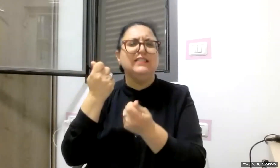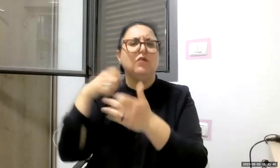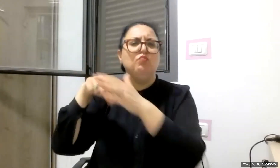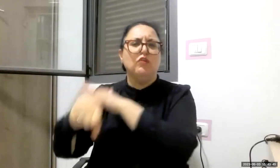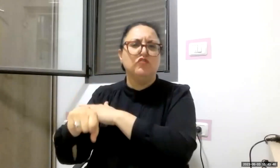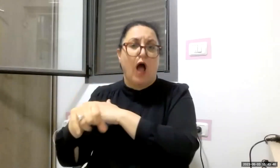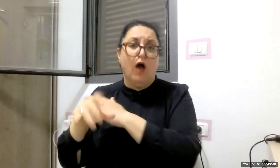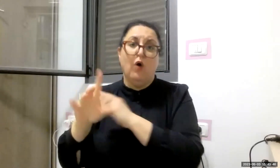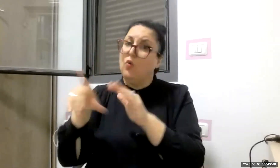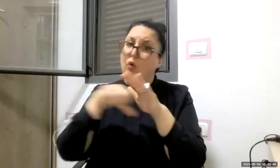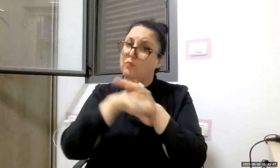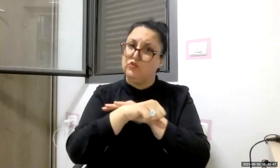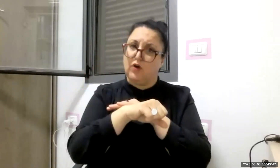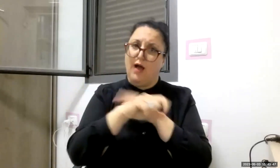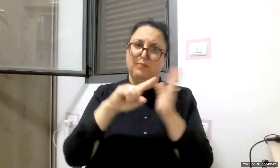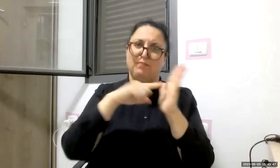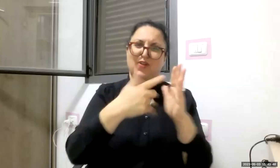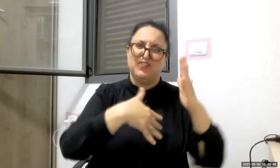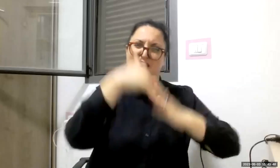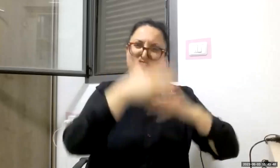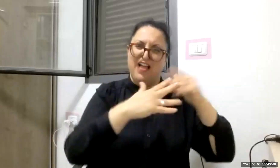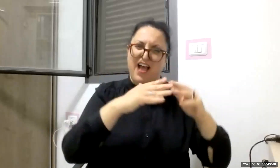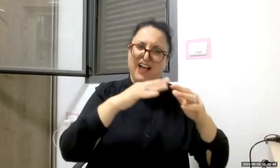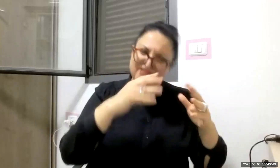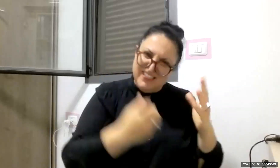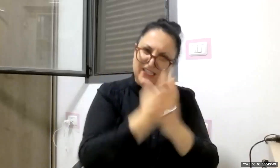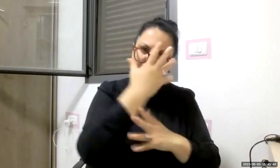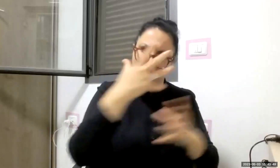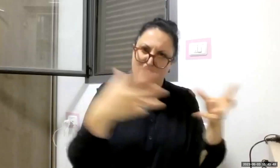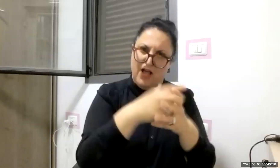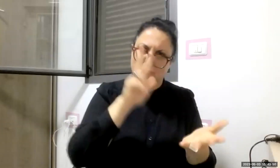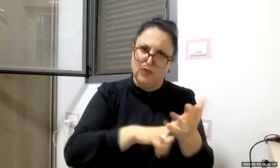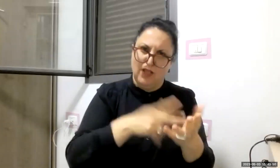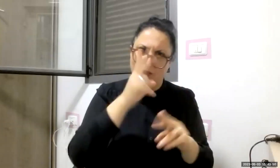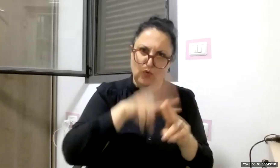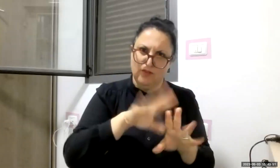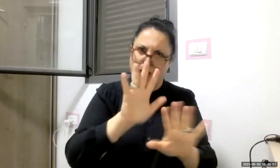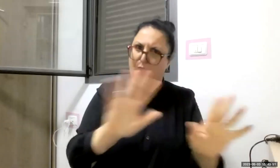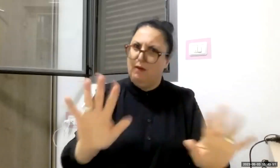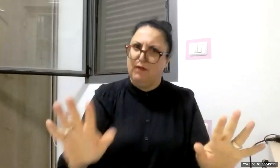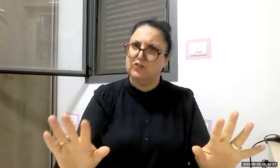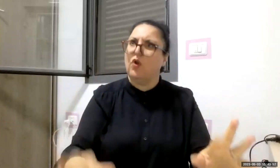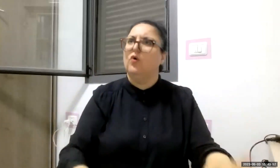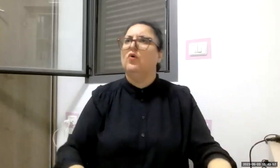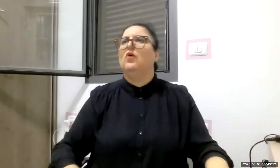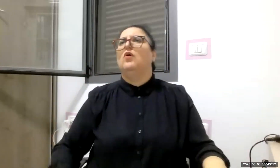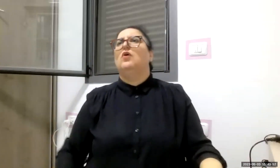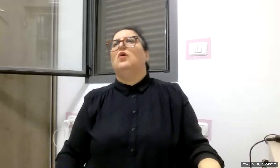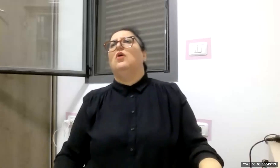דיברנו על חלוקת משאבים אז השאלה באמת איפה זה מושקע כי זה היה צריך להיות מושקע ביצירת